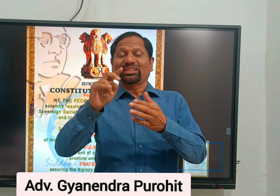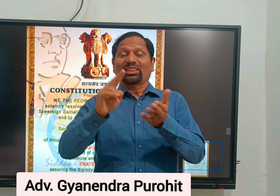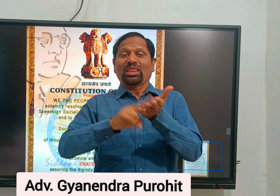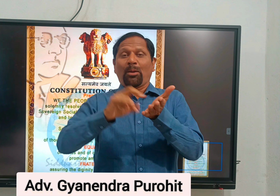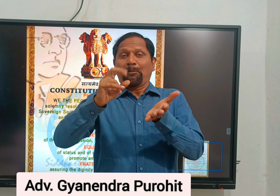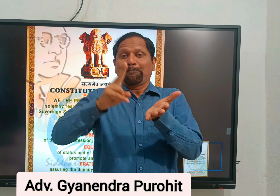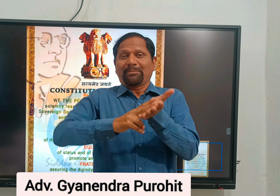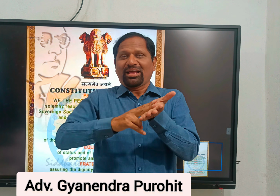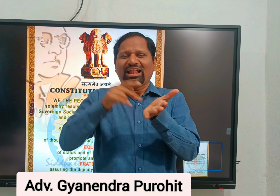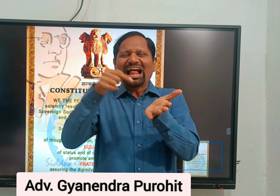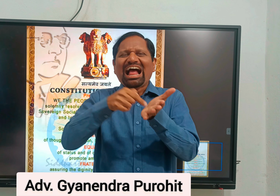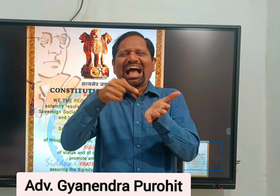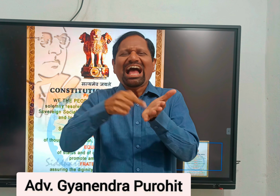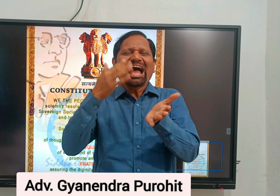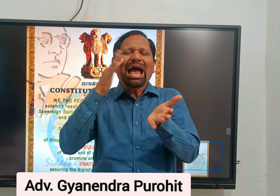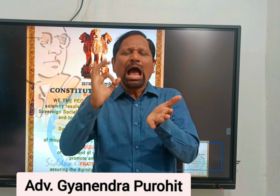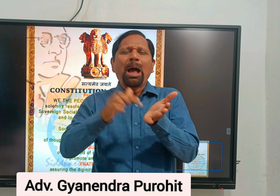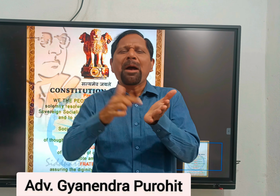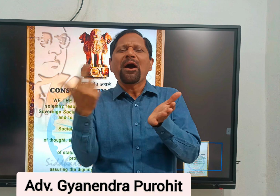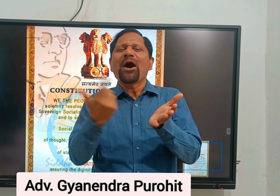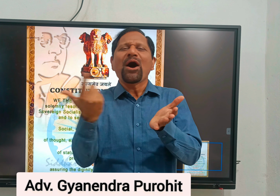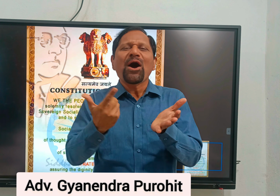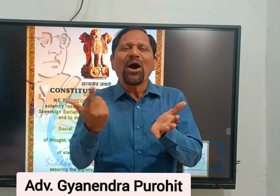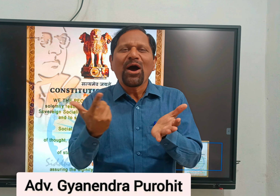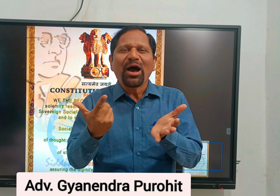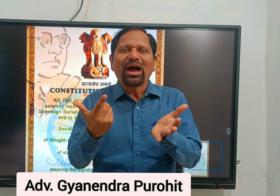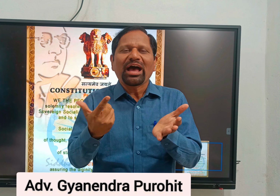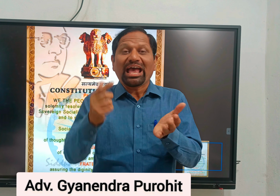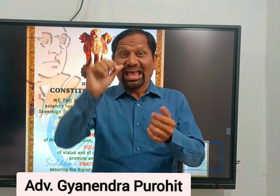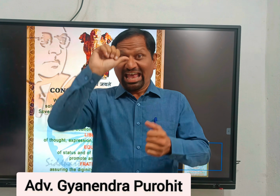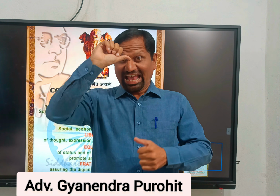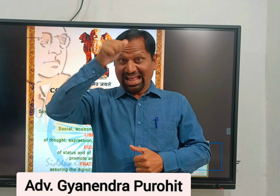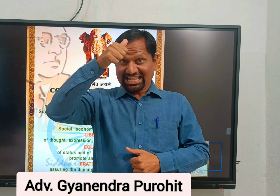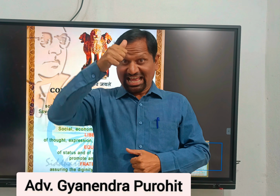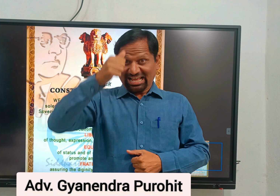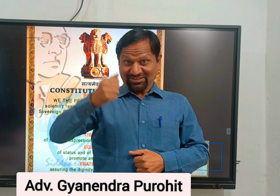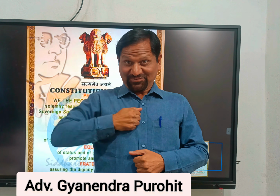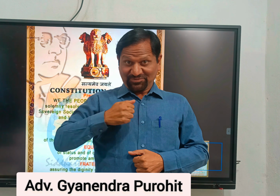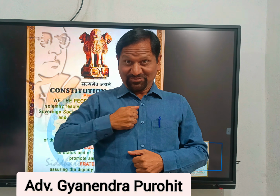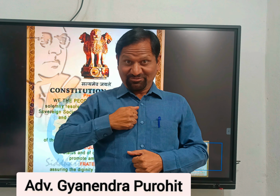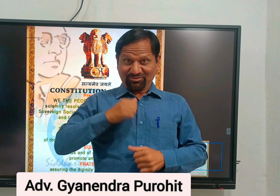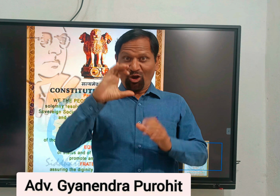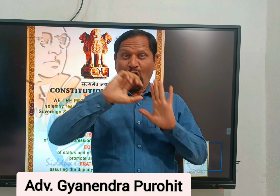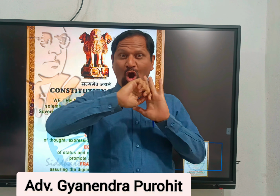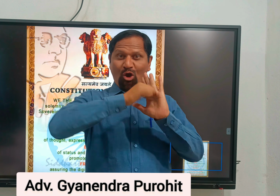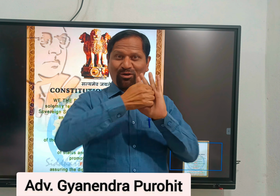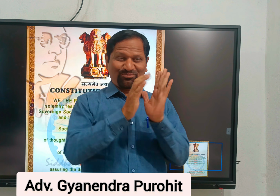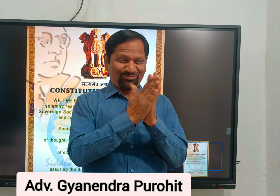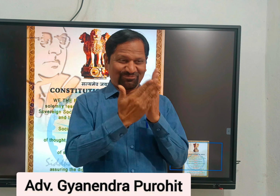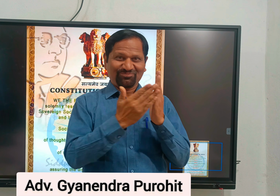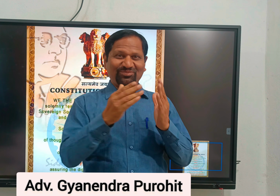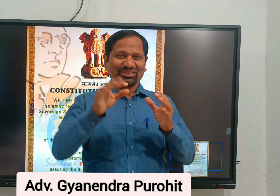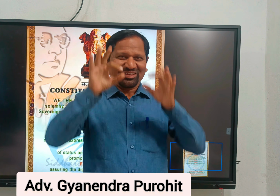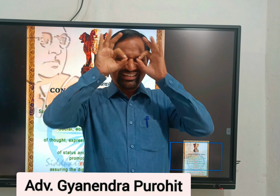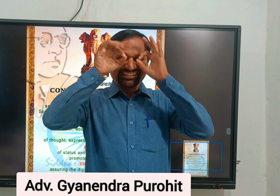26 नवंबर। क्यों प्रसिद्ध है बताइए तो? भारत के संविधान का दिवस